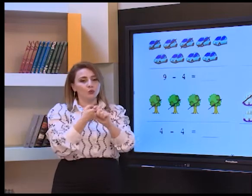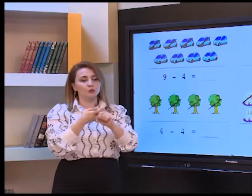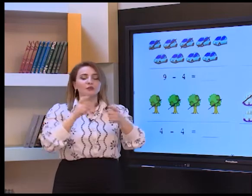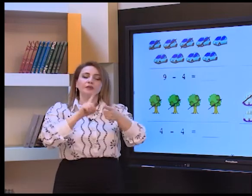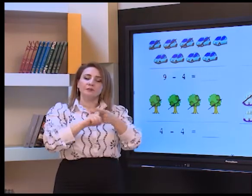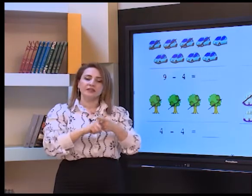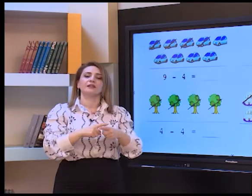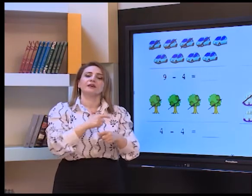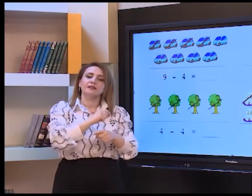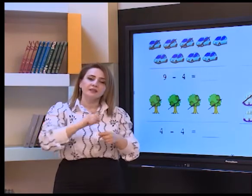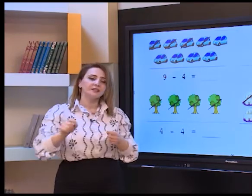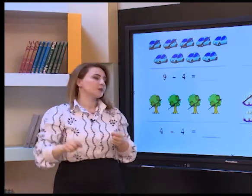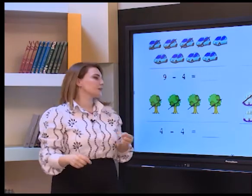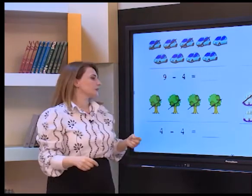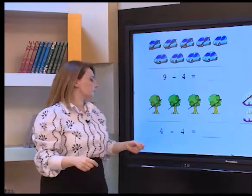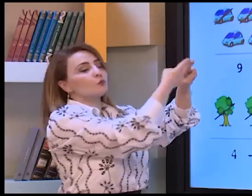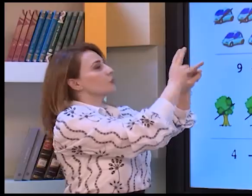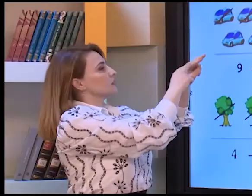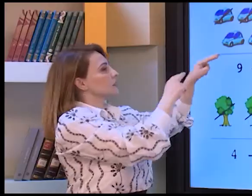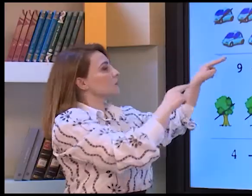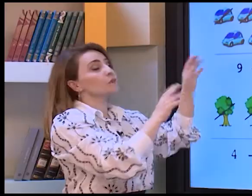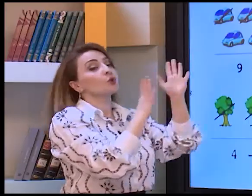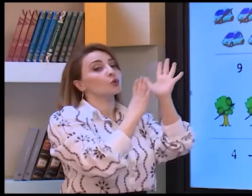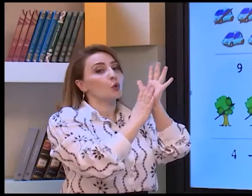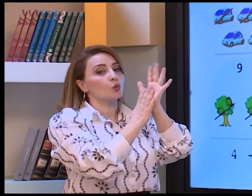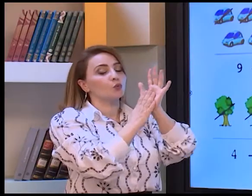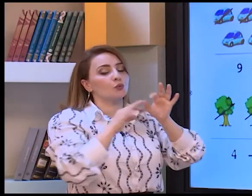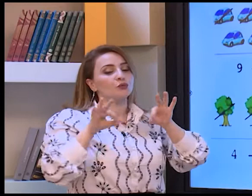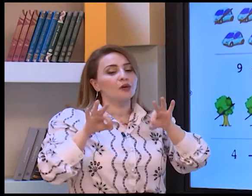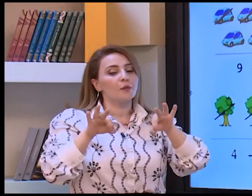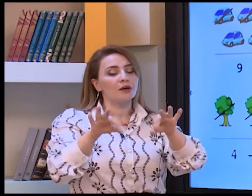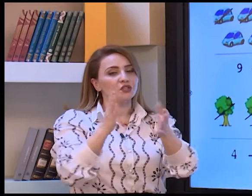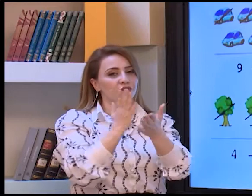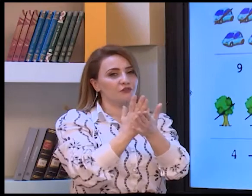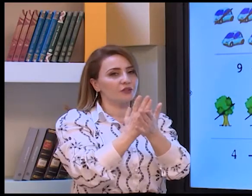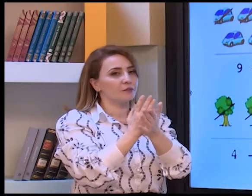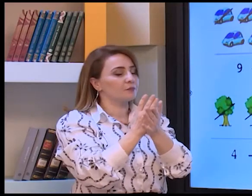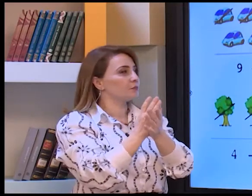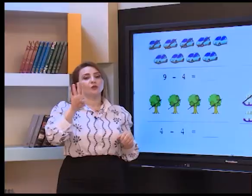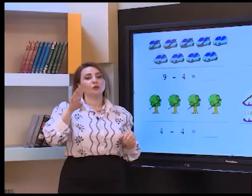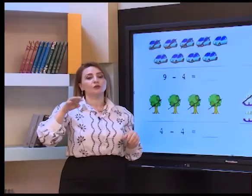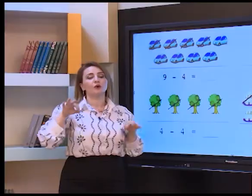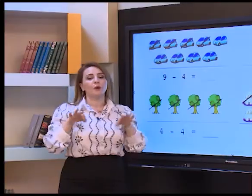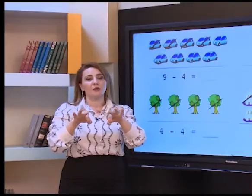uyğun misallar yazmalıyıq. Burada 9 maşın var. 4